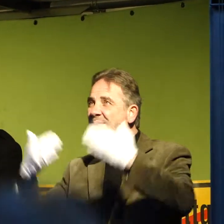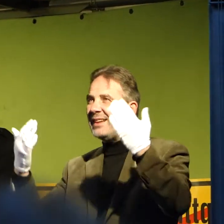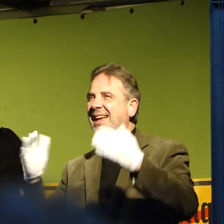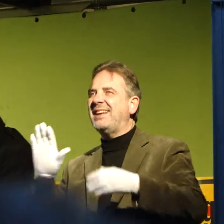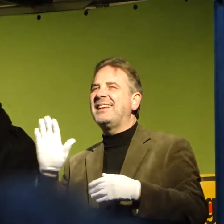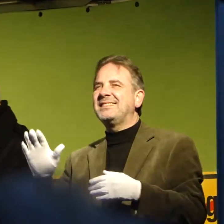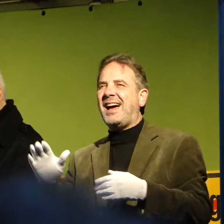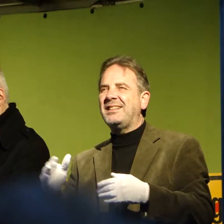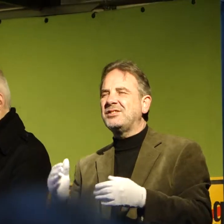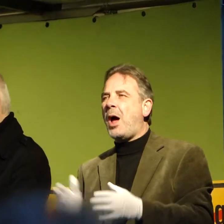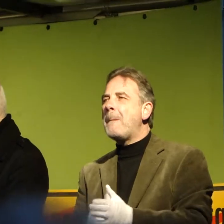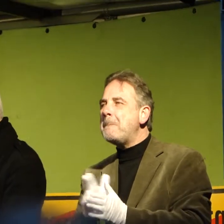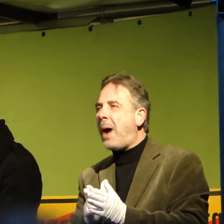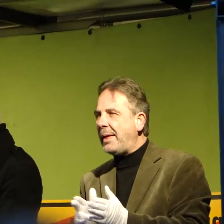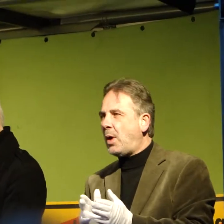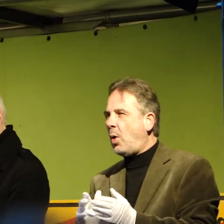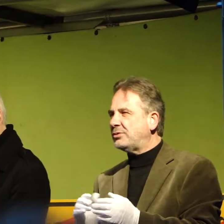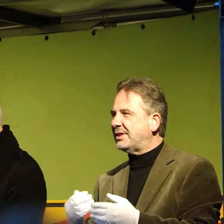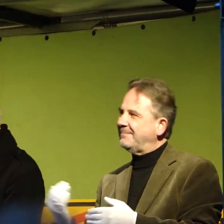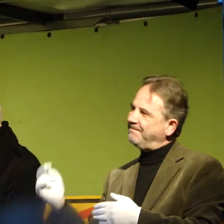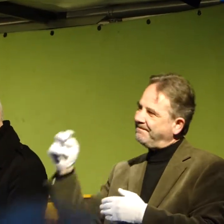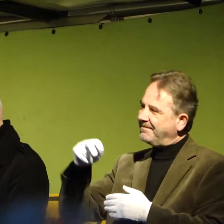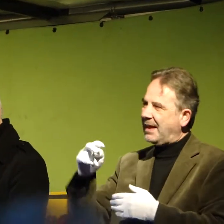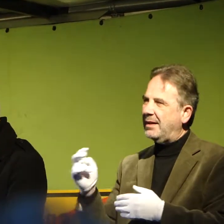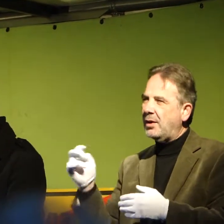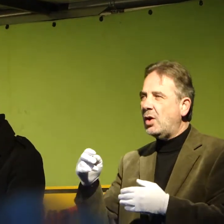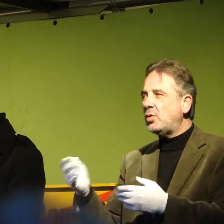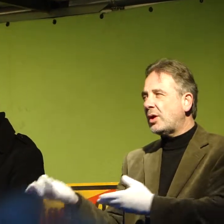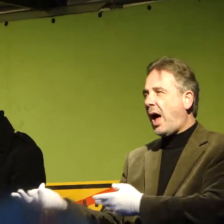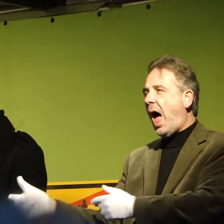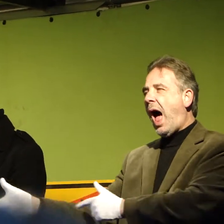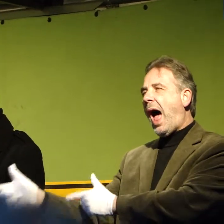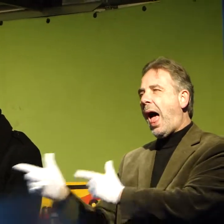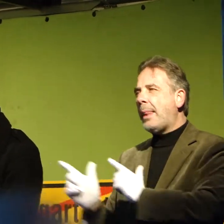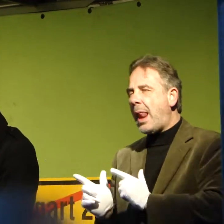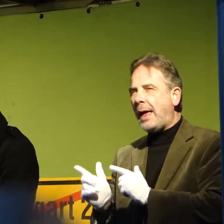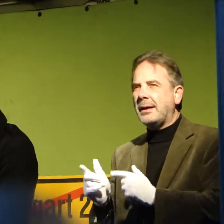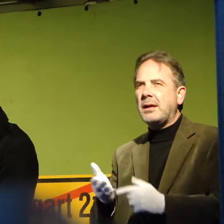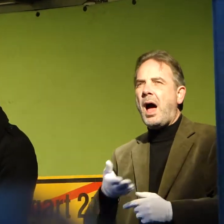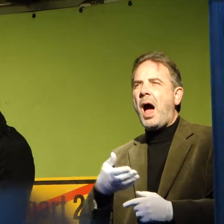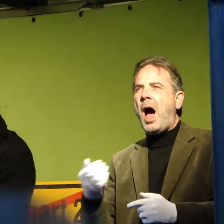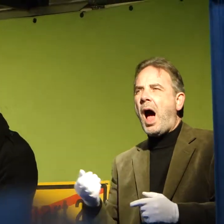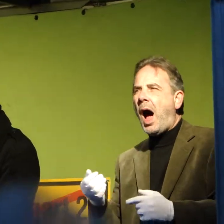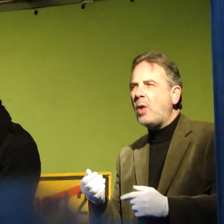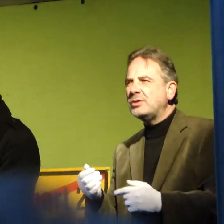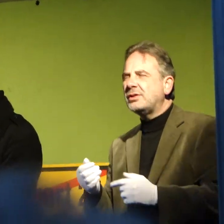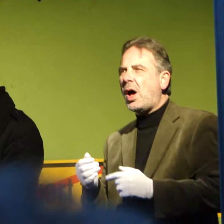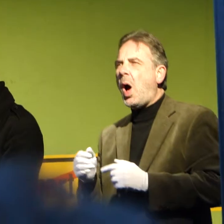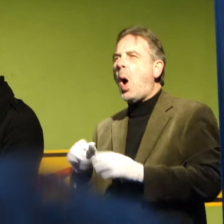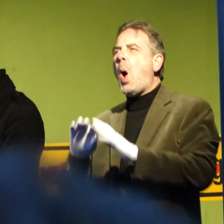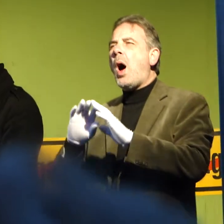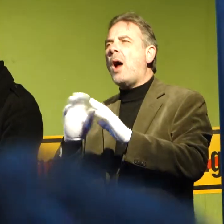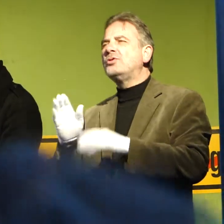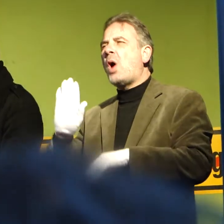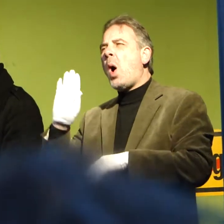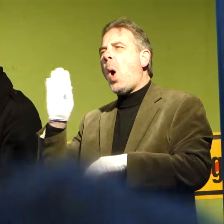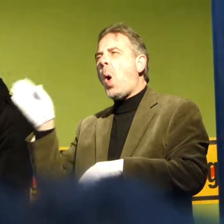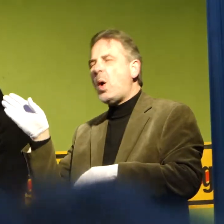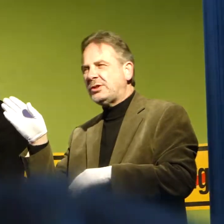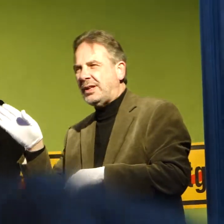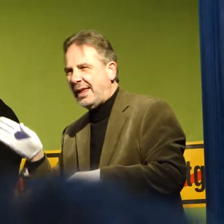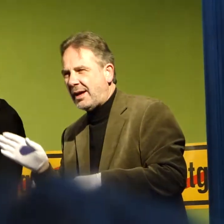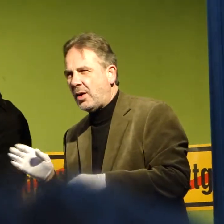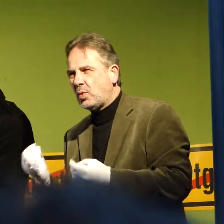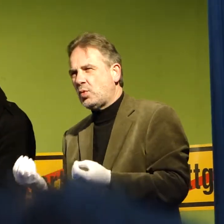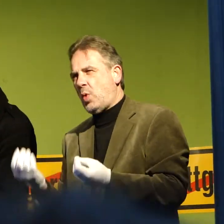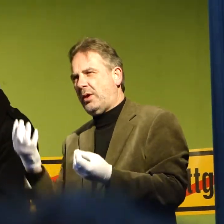gelegt habe, und zwar durch Anleihen im Ausland, besonders in orientalischen Kulturen. Der hatte also